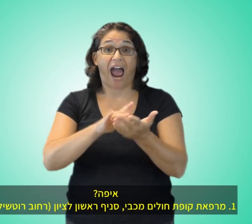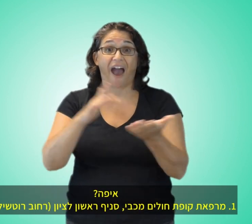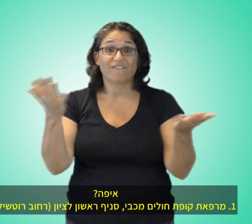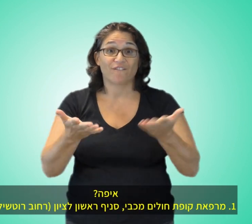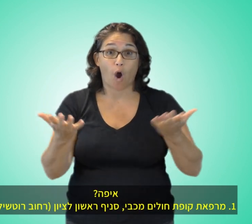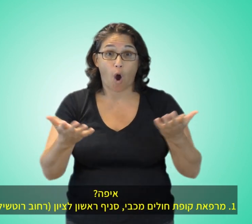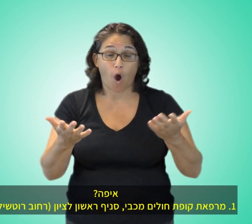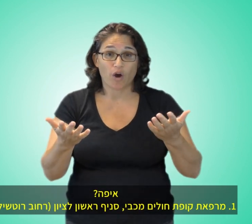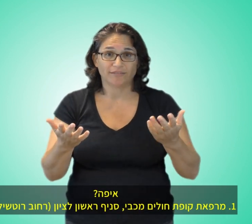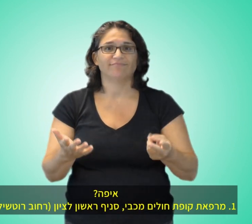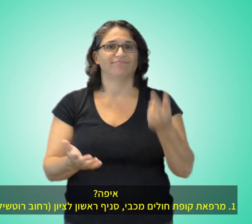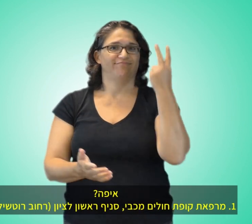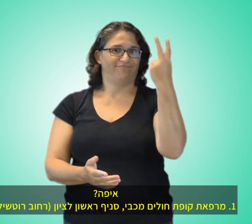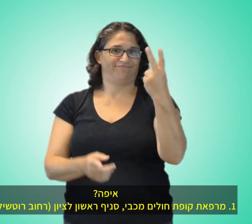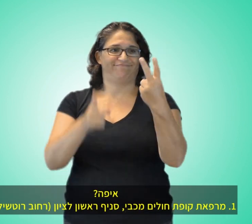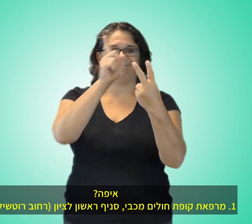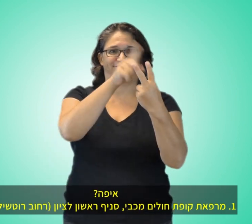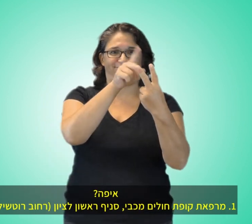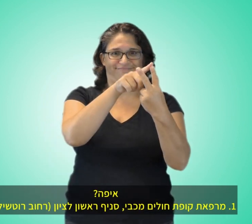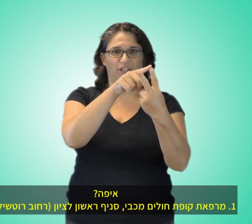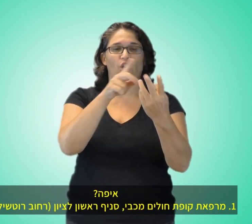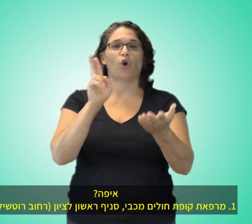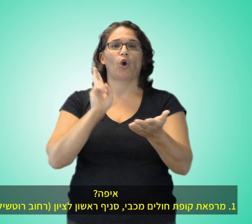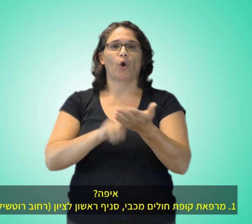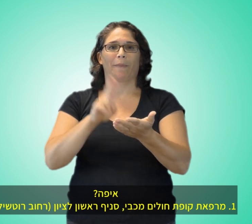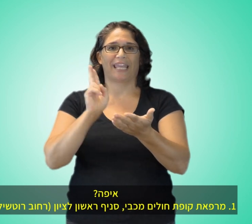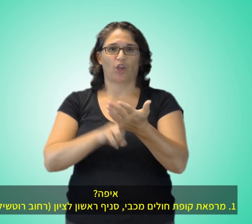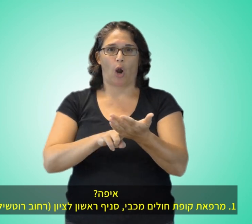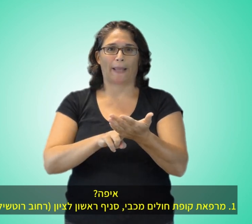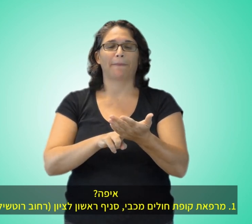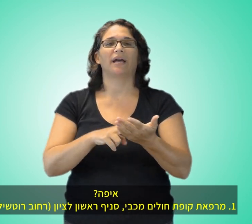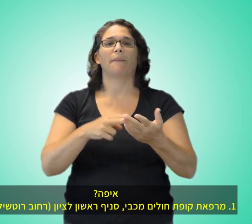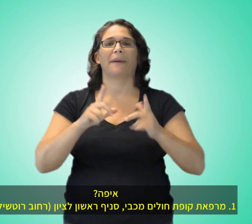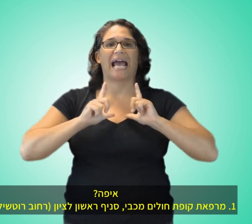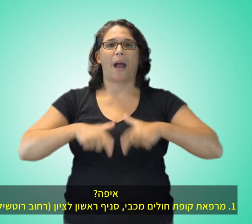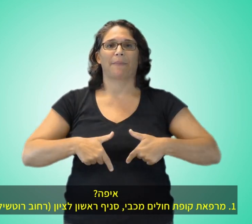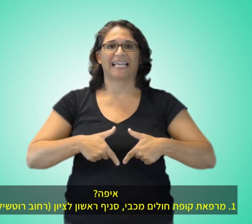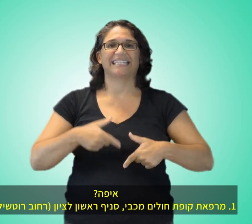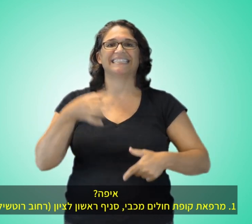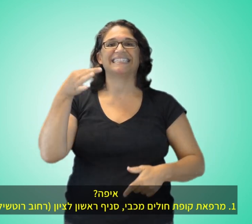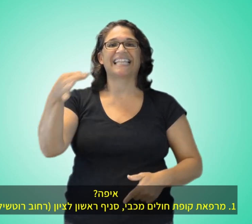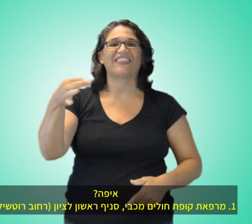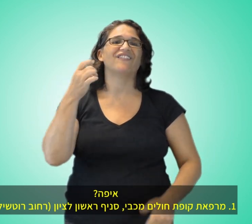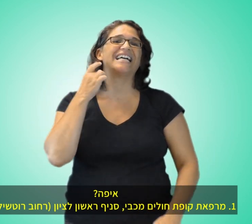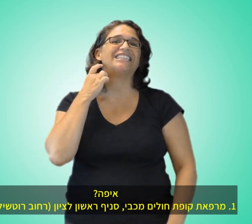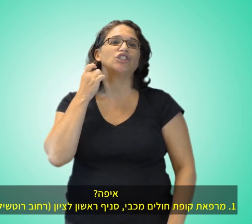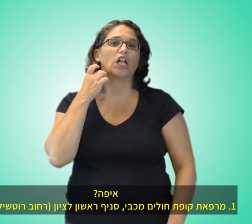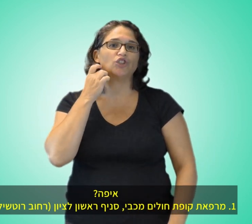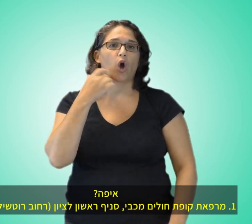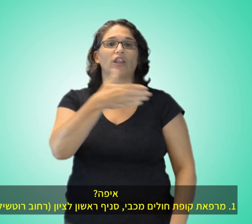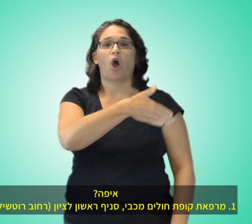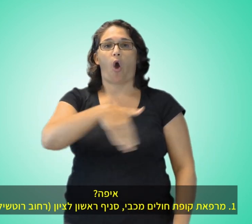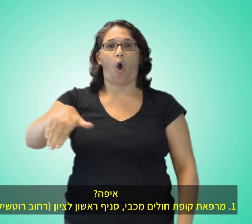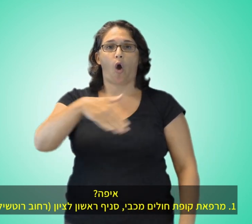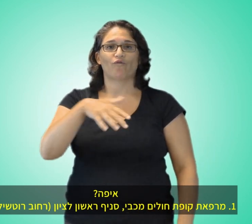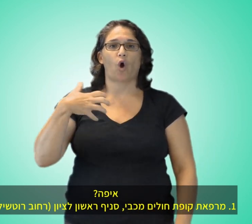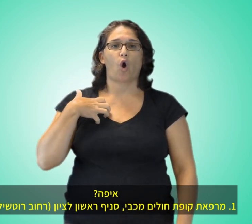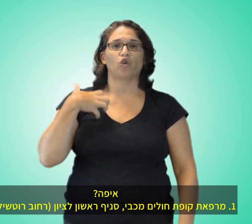איפה? 1. מרפאת קופת חולים מכבי, סניף ראשון לציון, רחוב רוטשילד